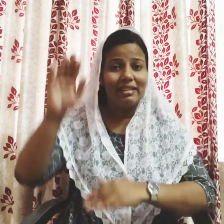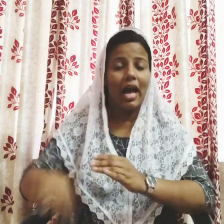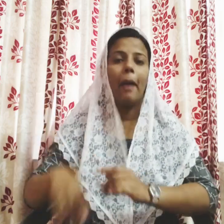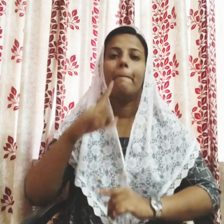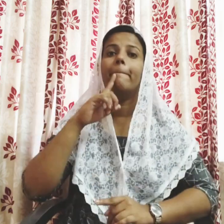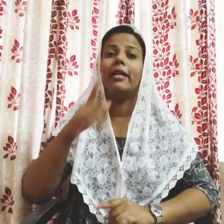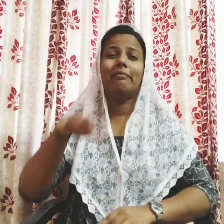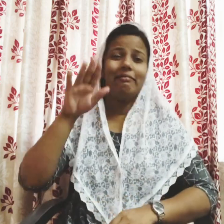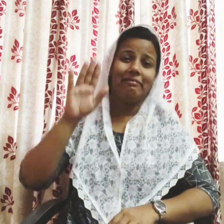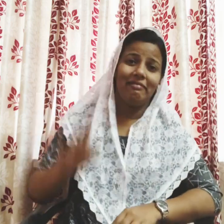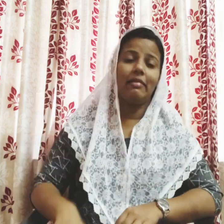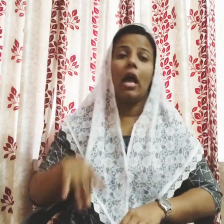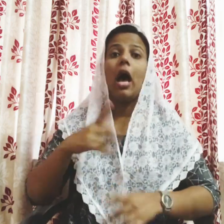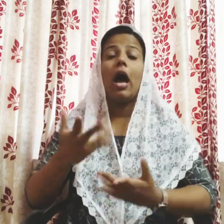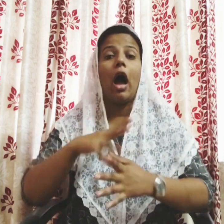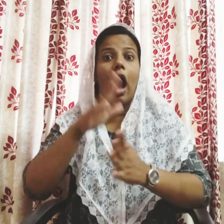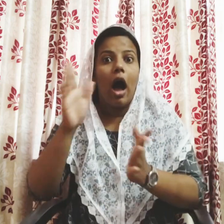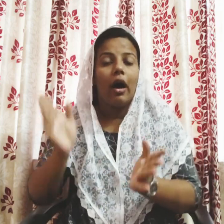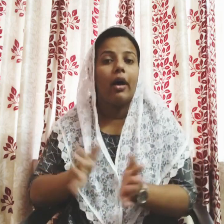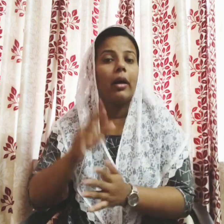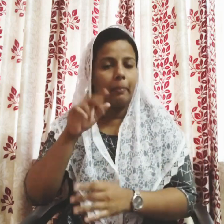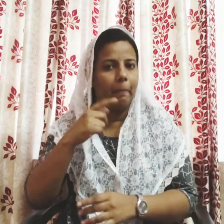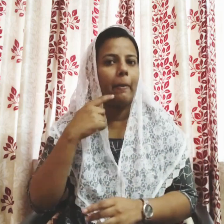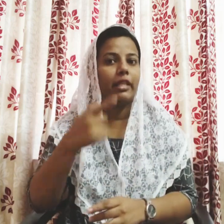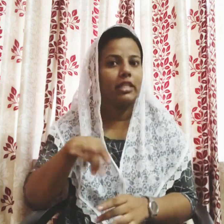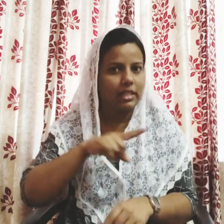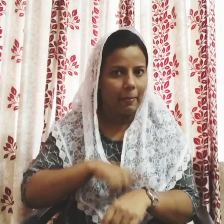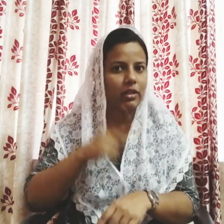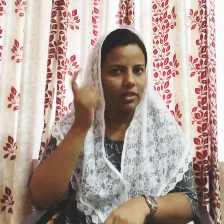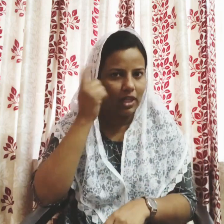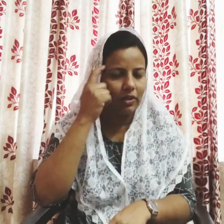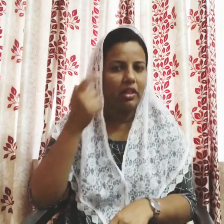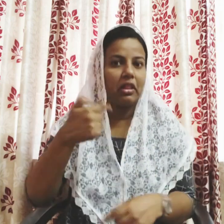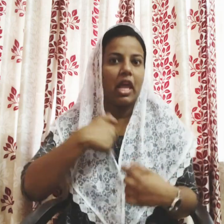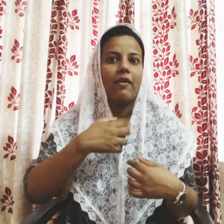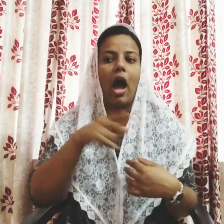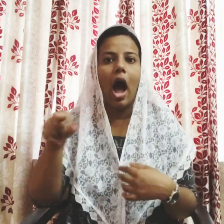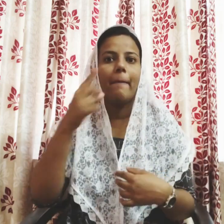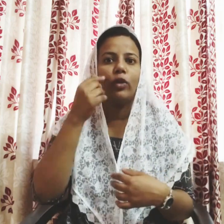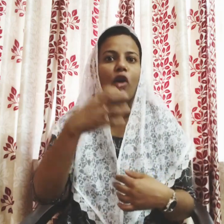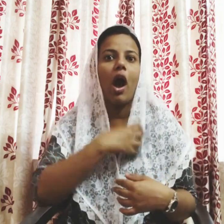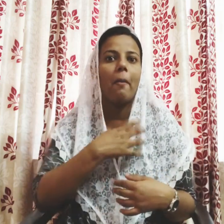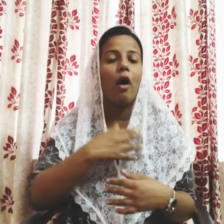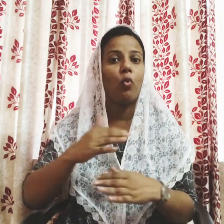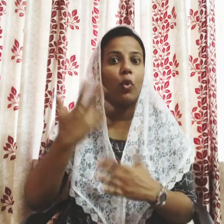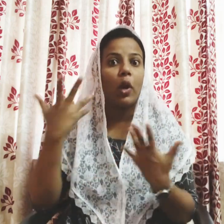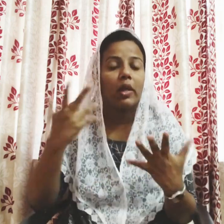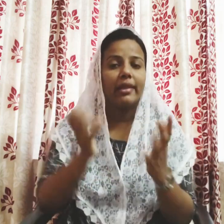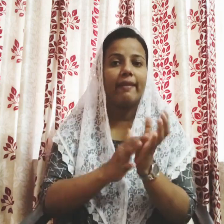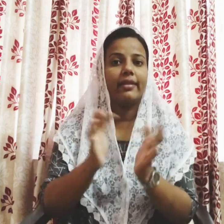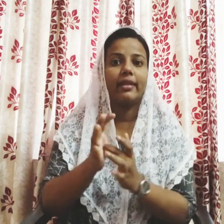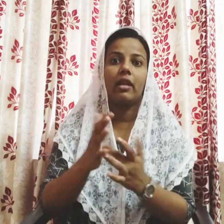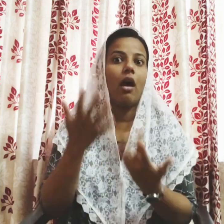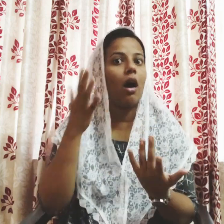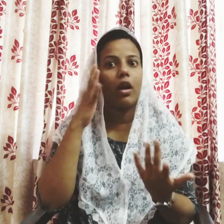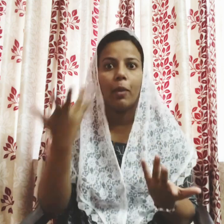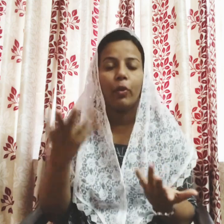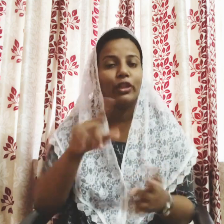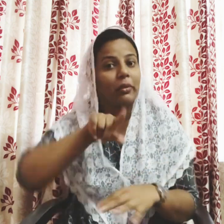നമ്മൾ അറിയുന്നില്ല ഇവൻ്റെ ഉള്ളിൽ ദൈവം കണ്ടിരിക്കുന്ന വലിയ വ്യക്തിയുണ്ട് എന്നുള്ളത് നമുക്കറിയത്തില്ല. നാളെ ഈ വ്യക്തിയായിരിക്കാം നമ്മളെ